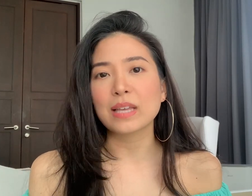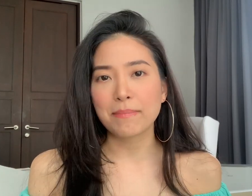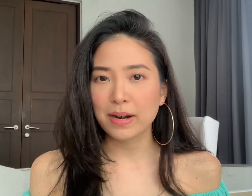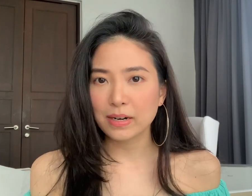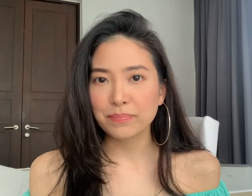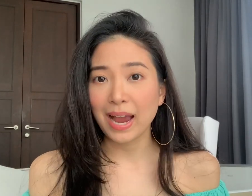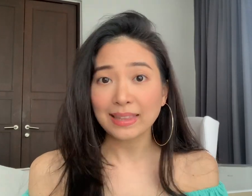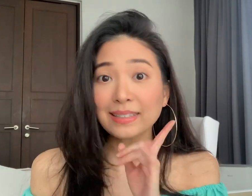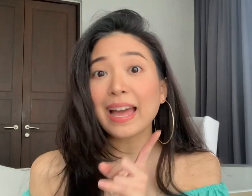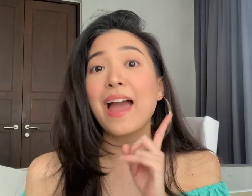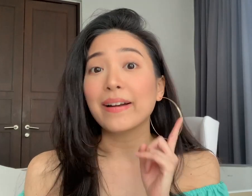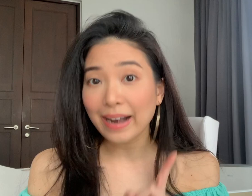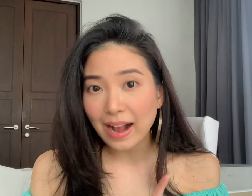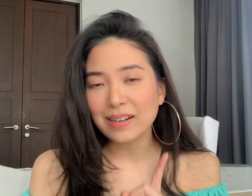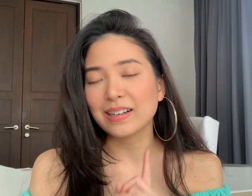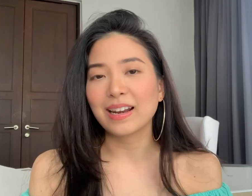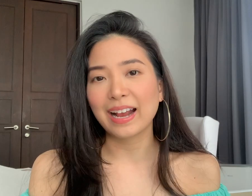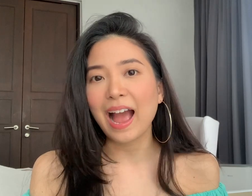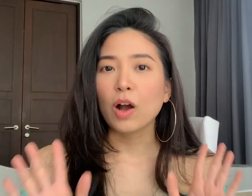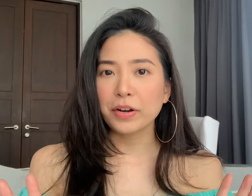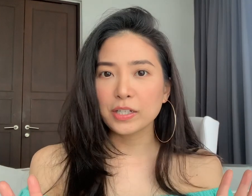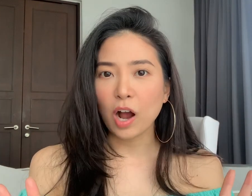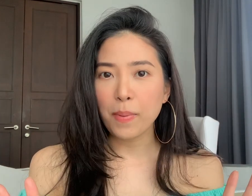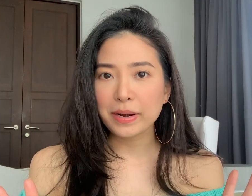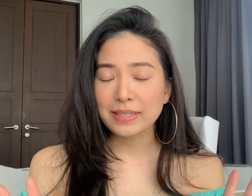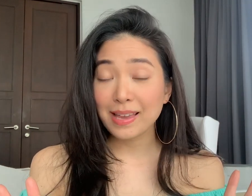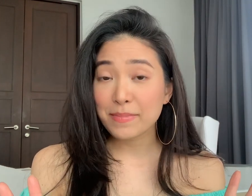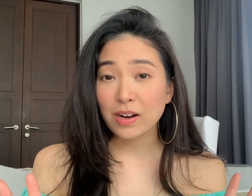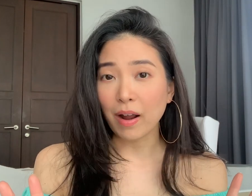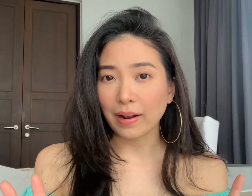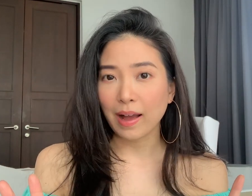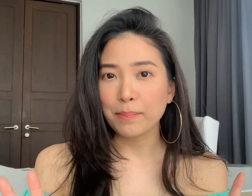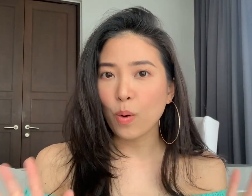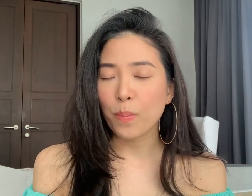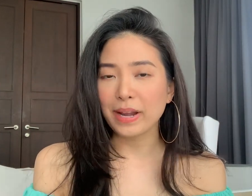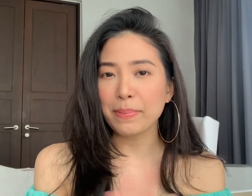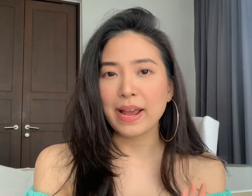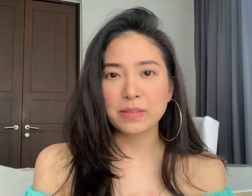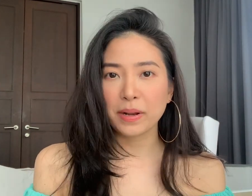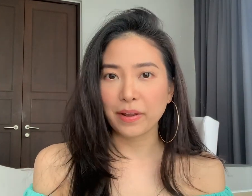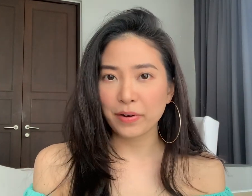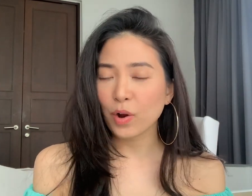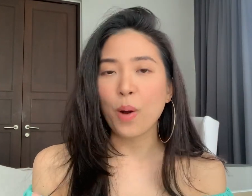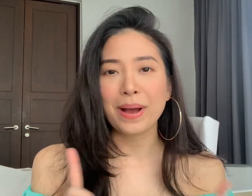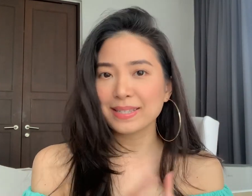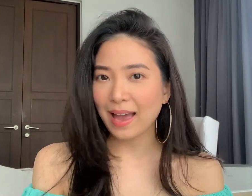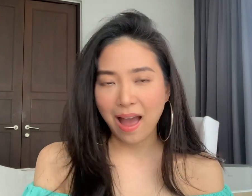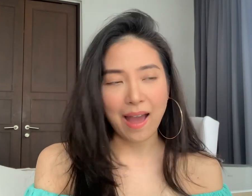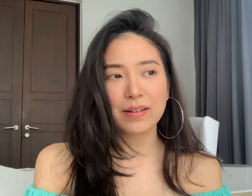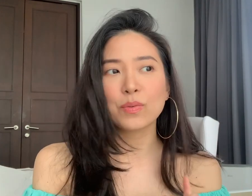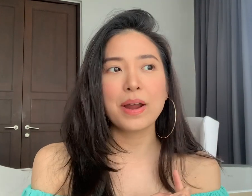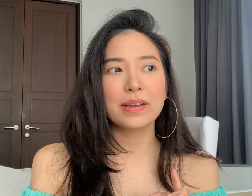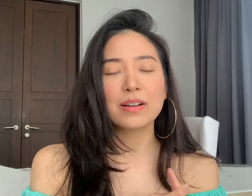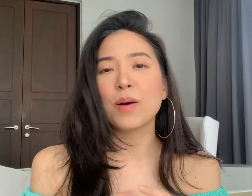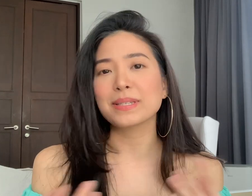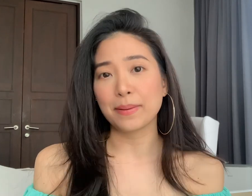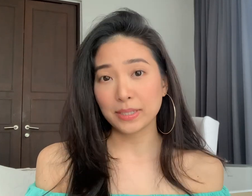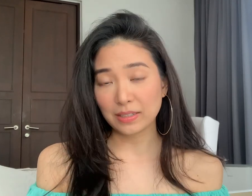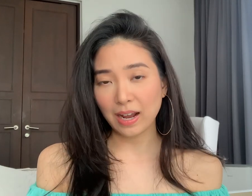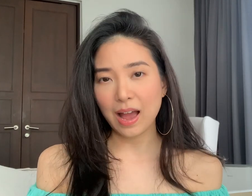สามารถเริ่ได้ตั้งแต่แกเกิดเลยค่ก่อนอื่นขอบอก Disclaimer ก่อนนะคะโบไม่ไดเป็ Expert ในเรื่องของภาษา หรอวาในเรขภาษามืนนะคะ